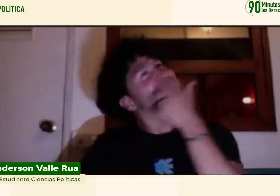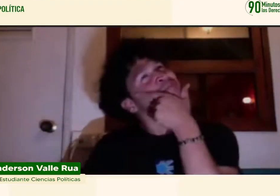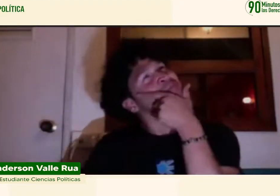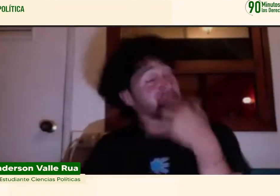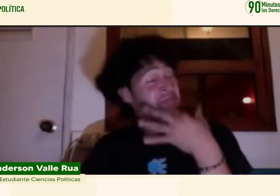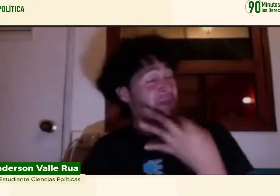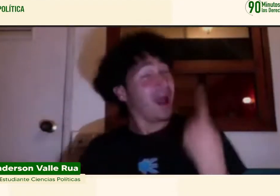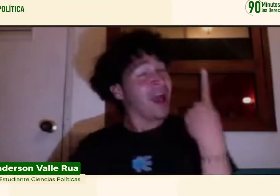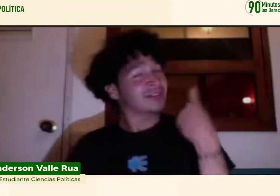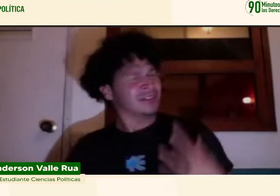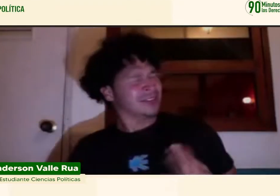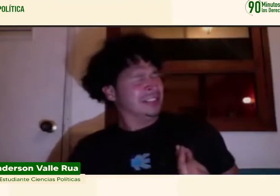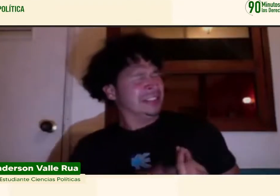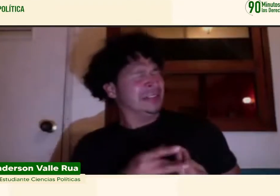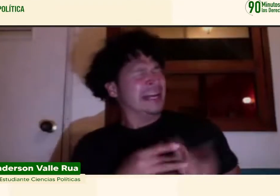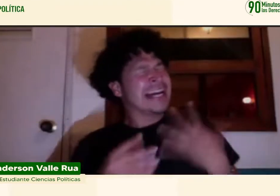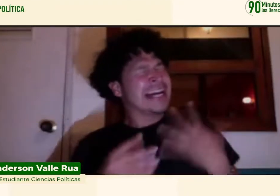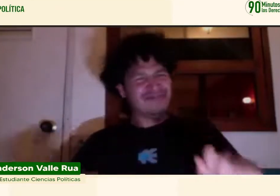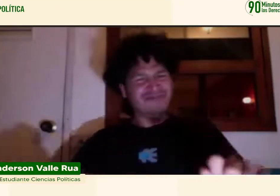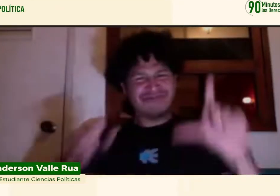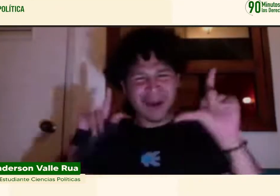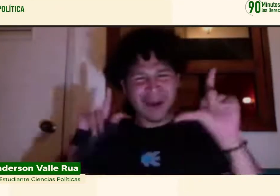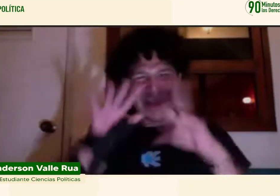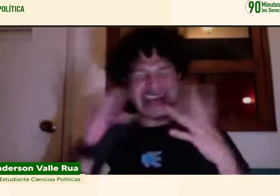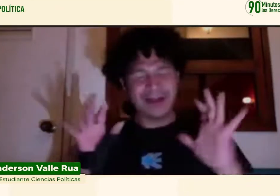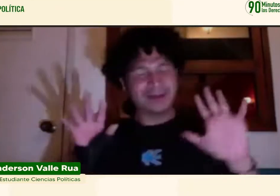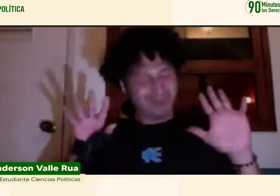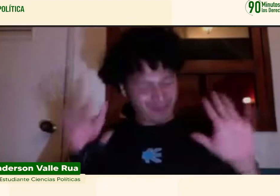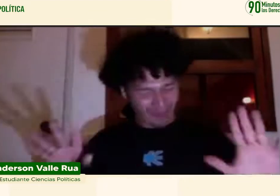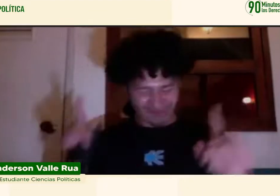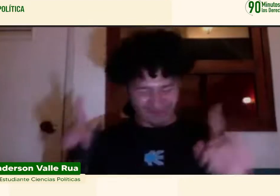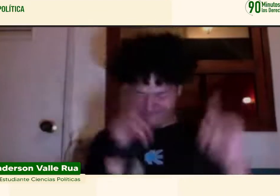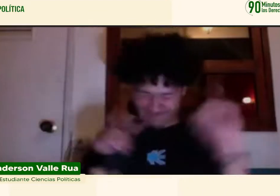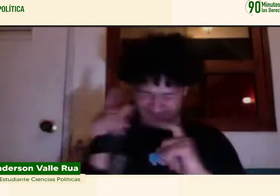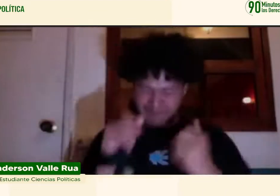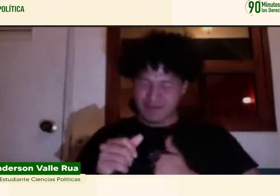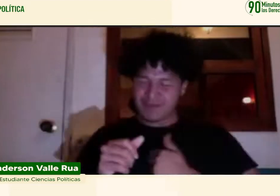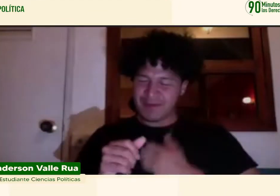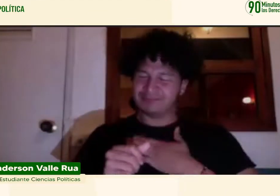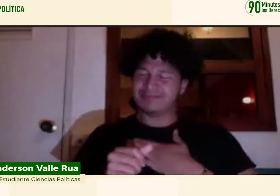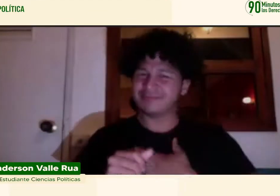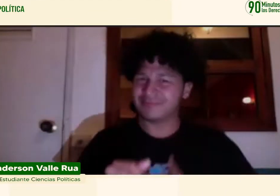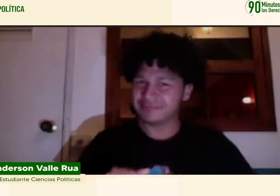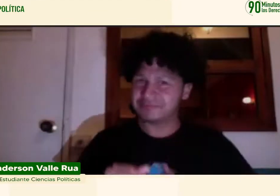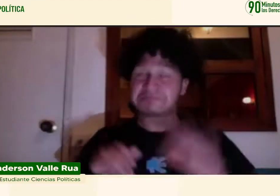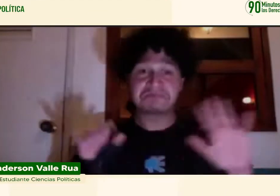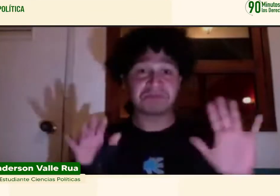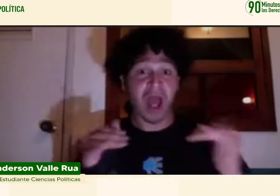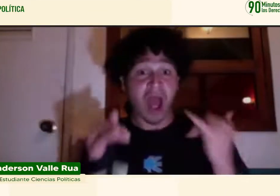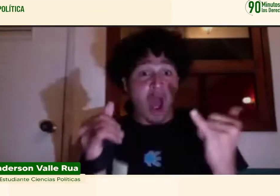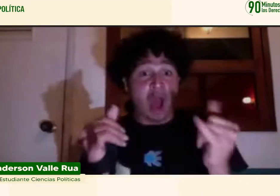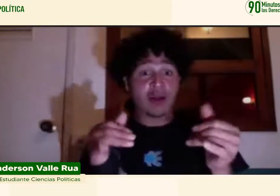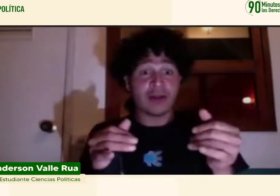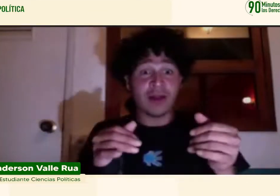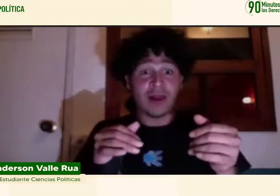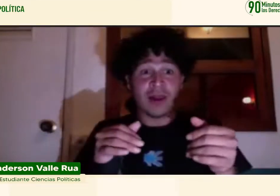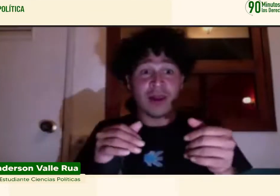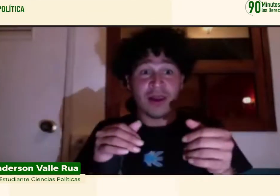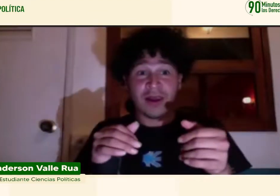también nos nos embarga en nuestras palabras y nuestras señas pero bueno trataré de controlar cambiar mi pasión por la política y ser muy